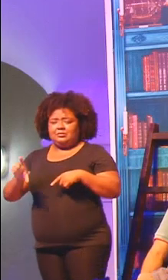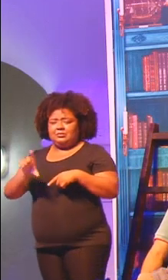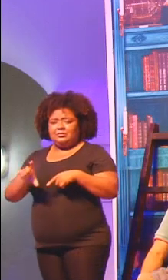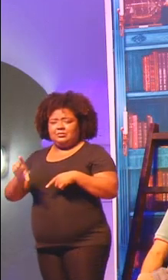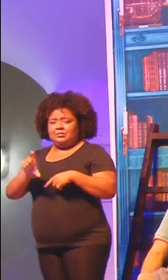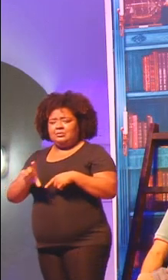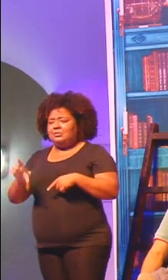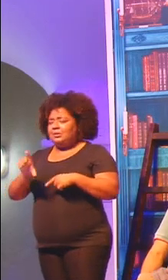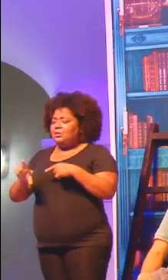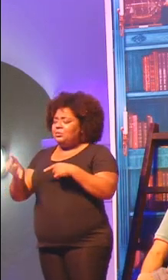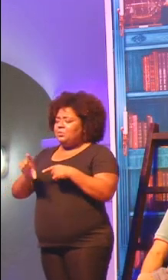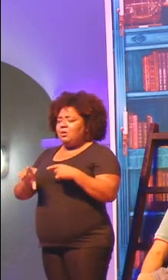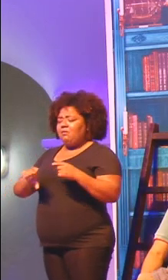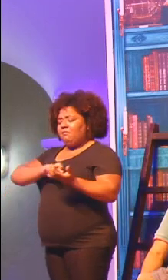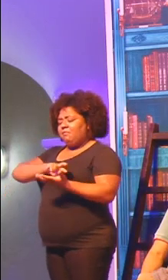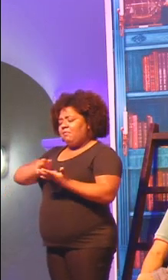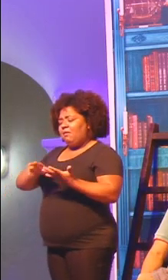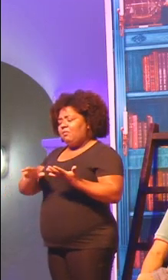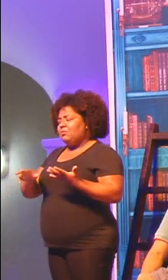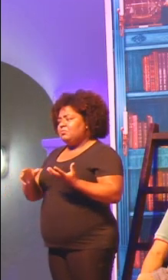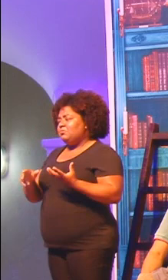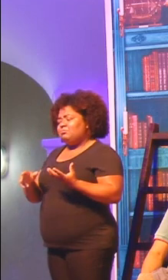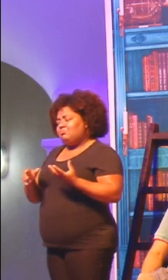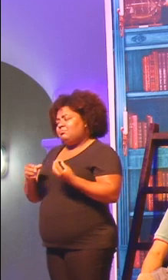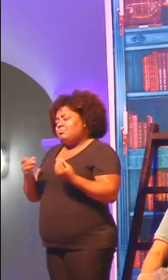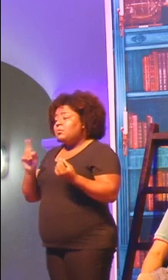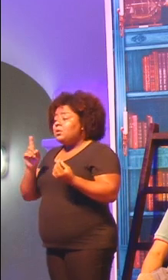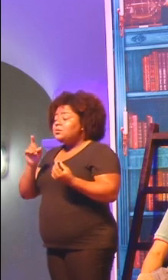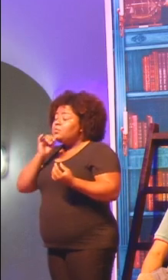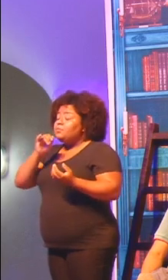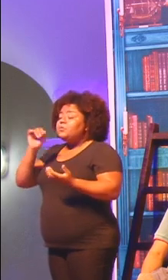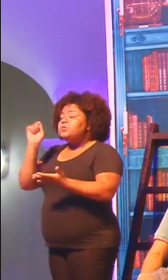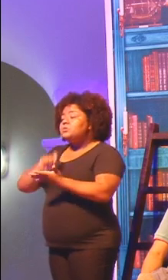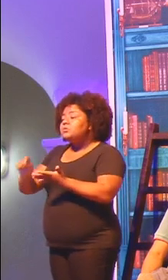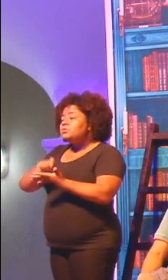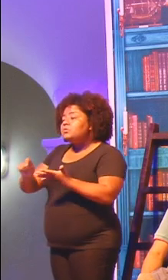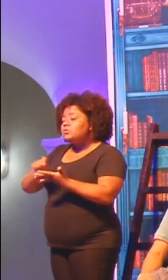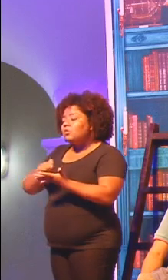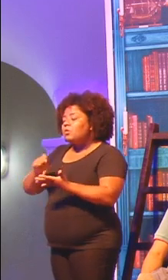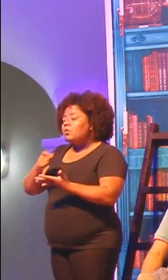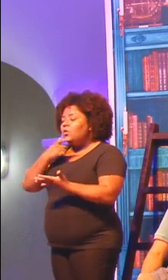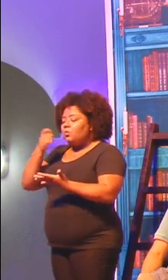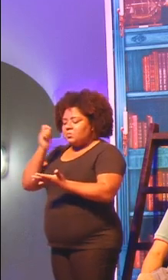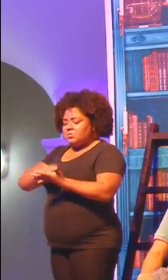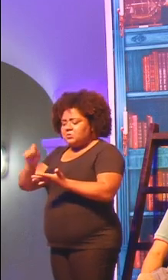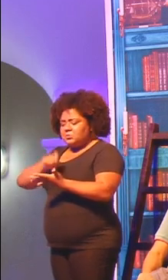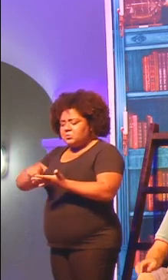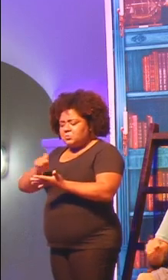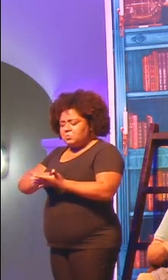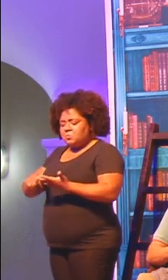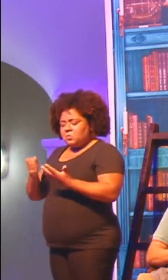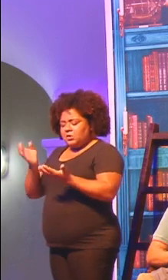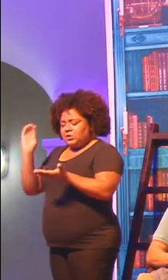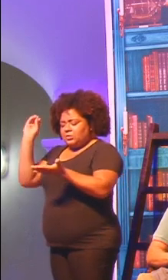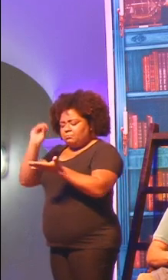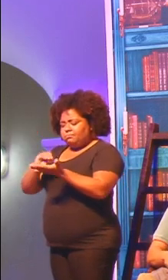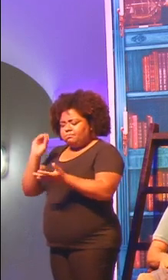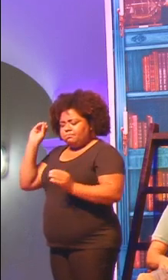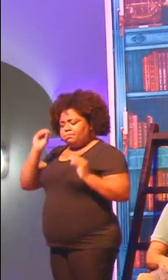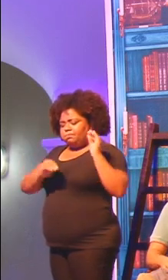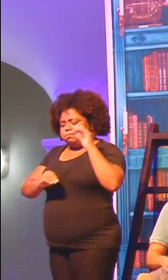né? Eu acho que quando o escritor escreve, ele não... Pelo menos ele não tenta dar esse peso aos seus escritos,